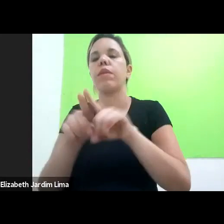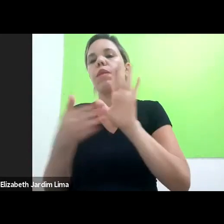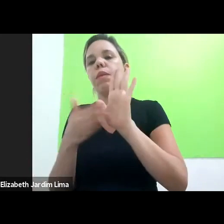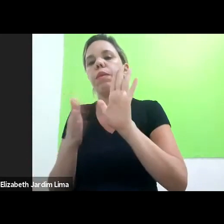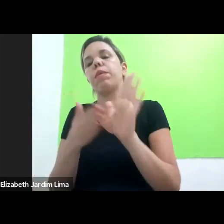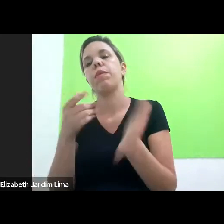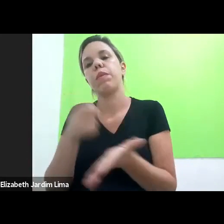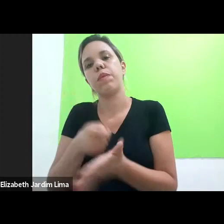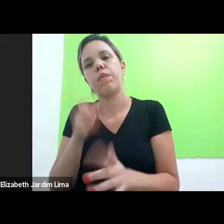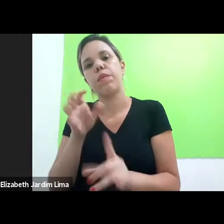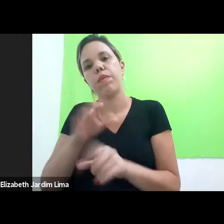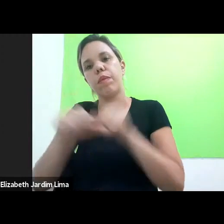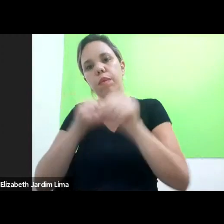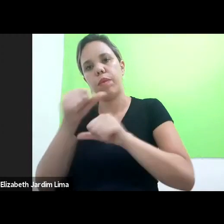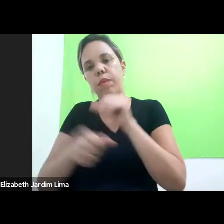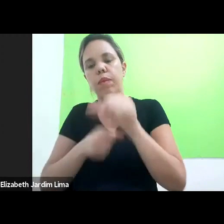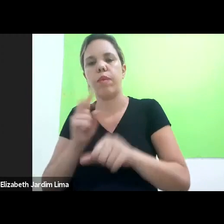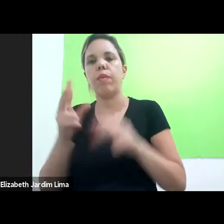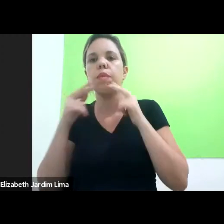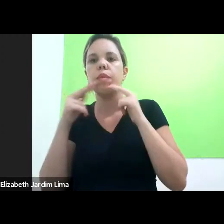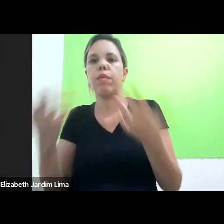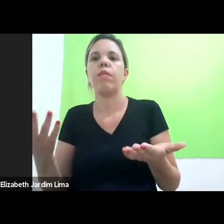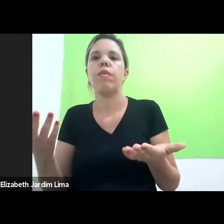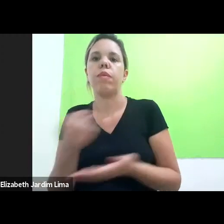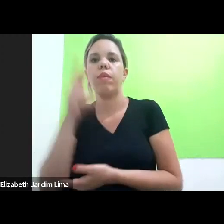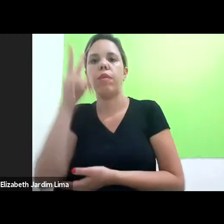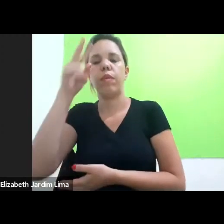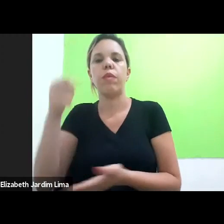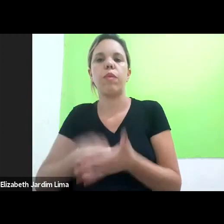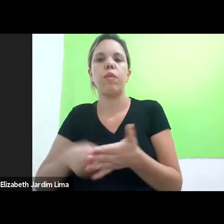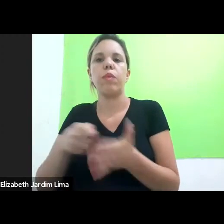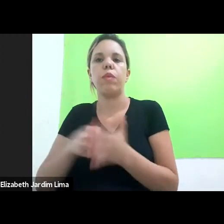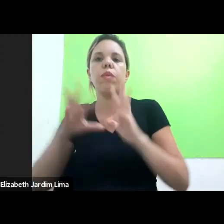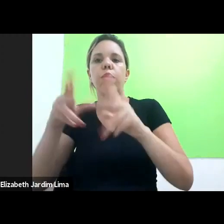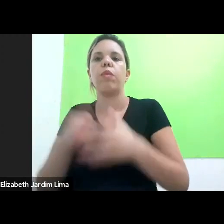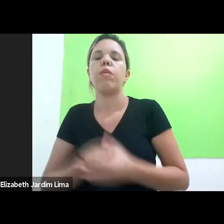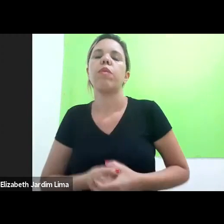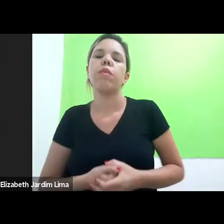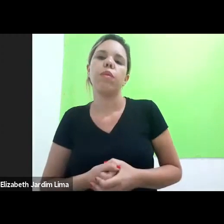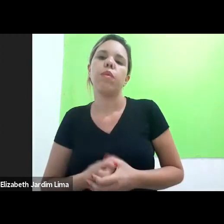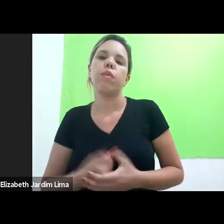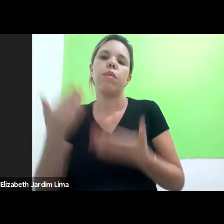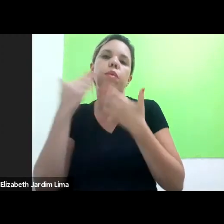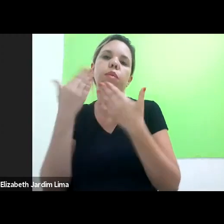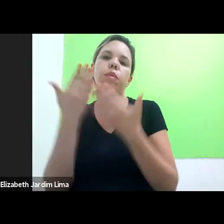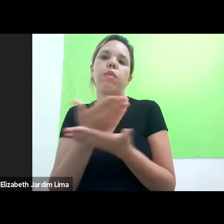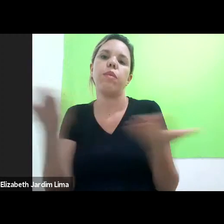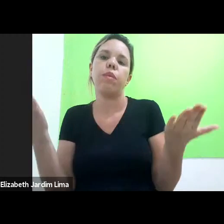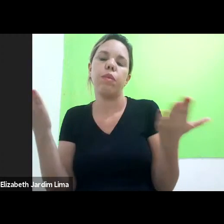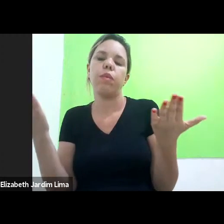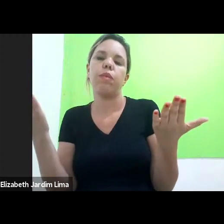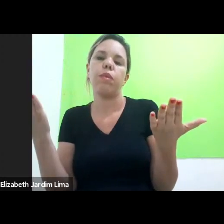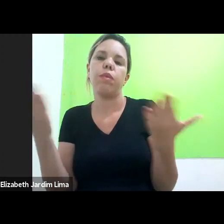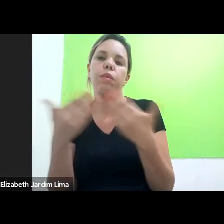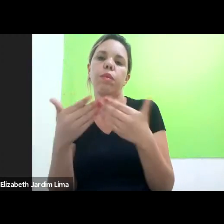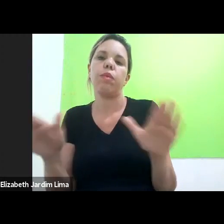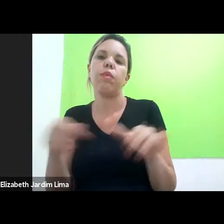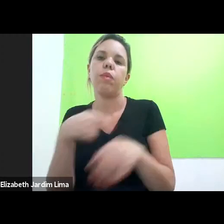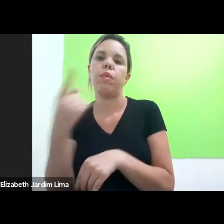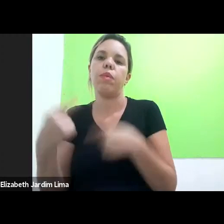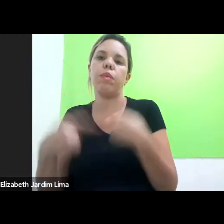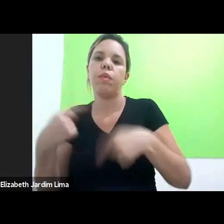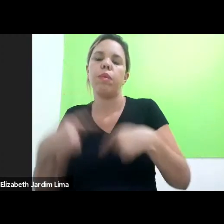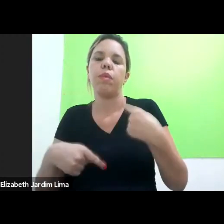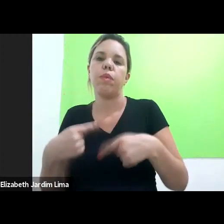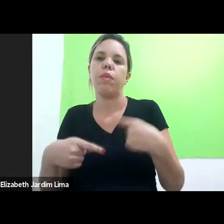momento, reconstruir a história e a luta de todos e todas. Eu agradeço e me coloco à disposição para o debate